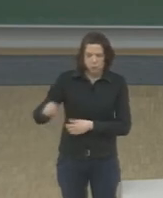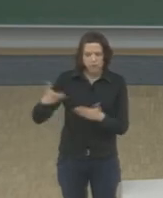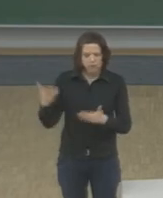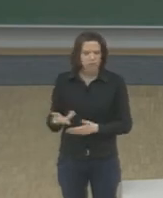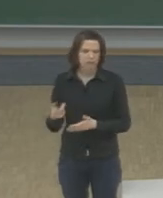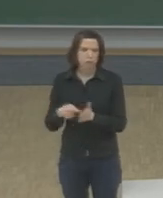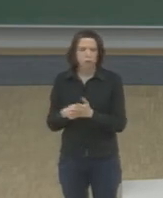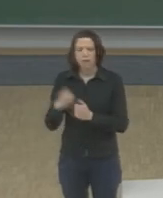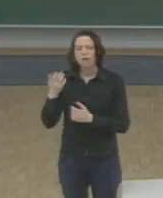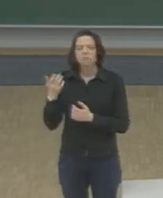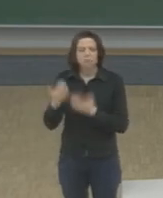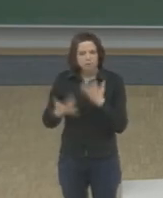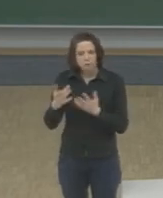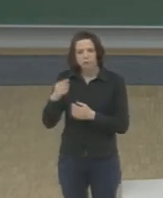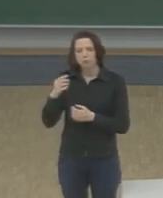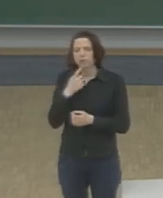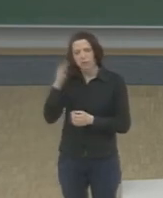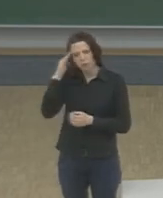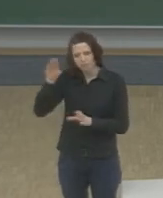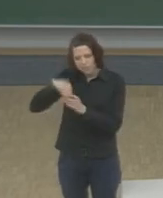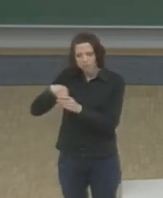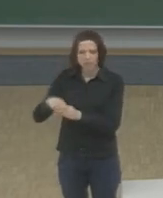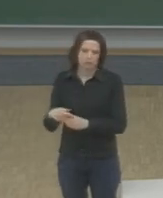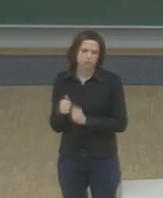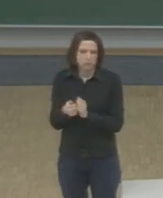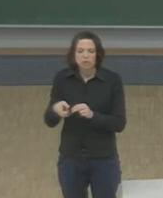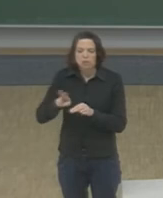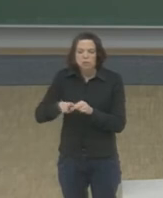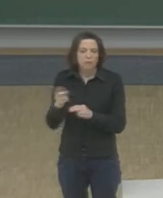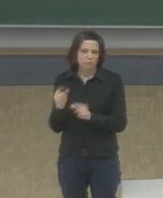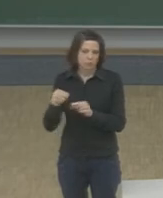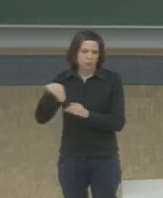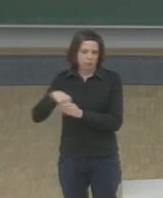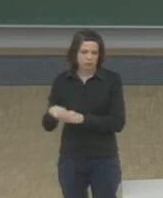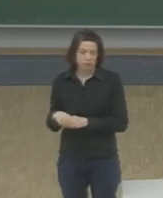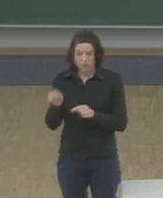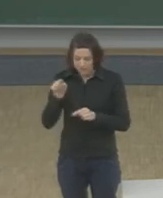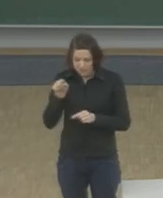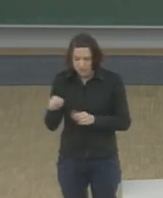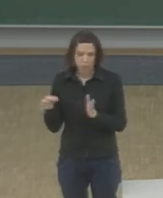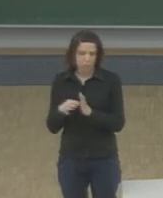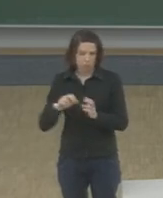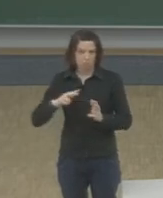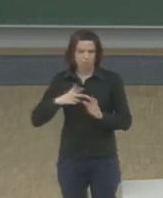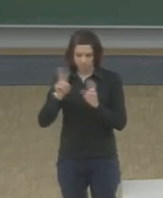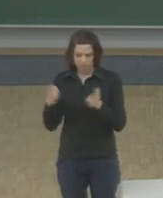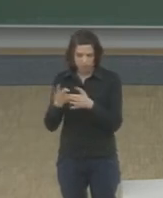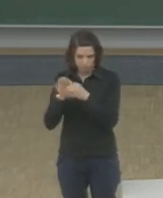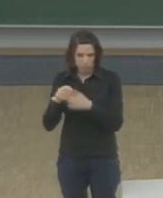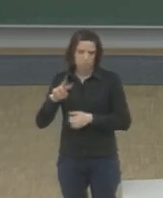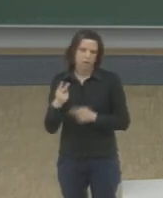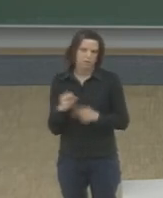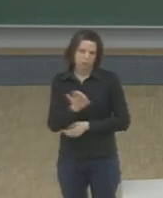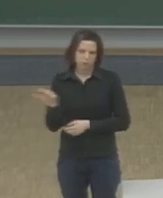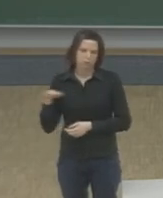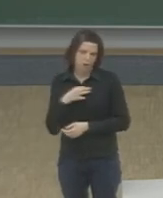mathematisch-sachkundlichen Doppelnatur, die prinzipiell für alle Menschen wichtig sei. Zum anderen hält es Winter für eine